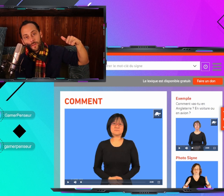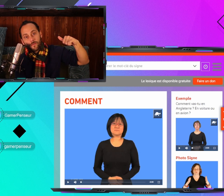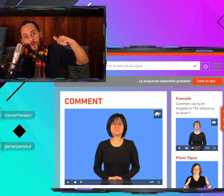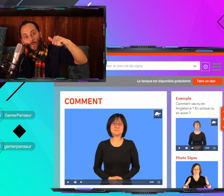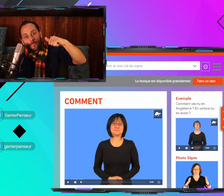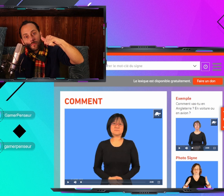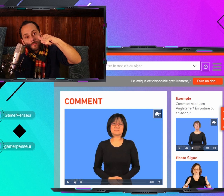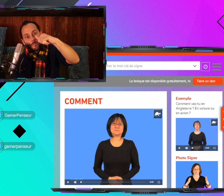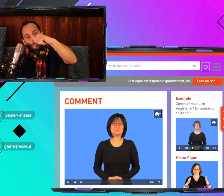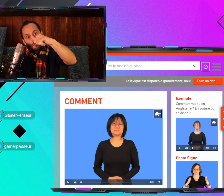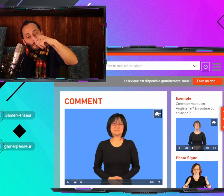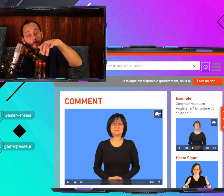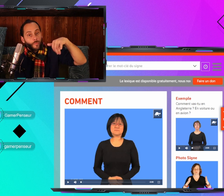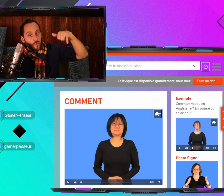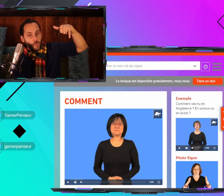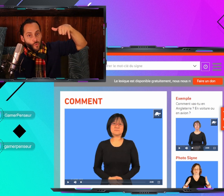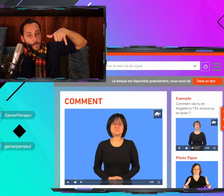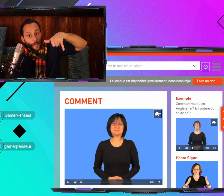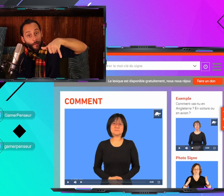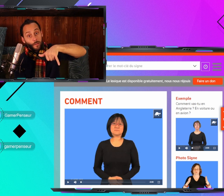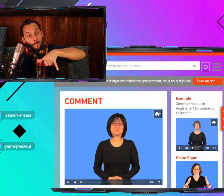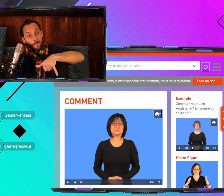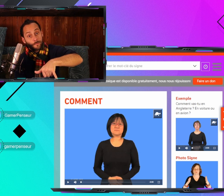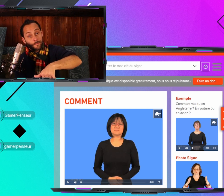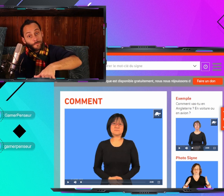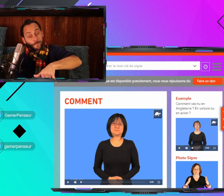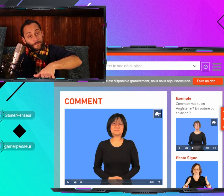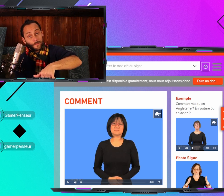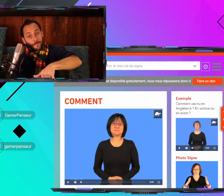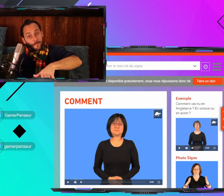Ou qui vole. Ou qui atterrit.